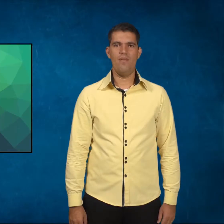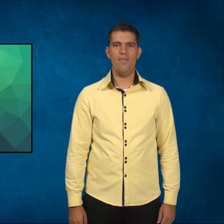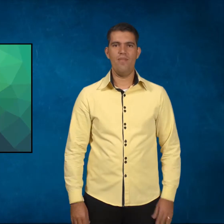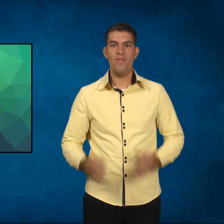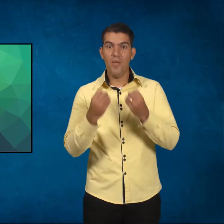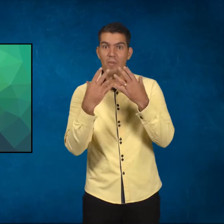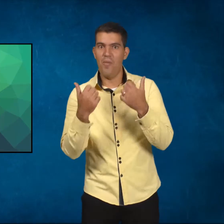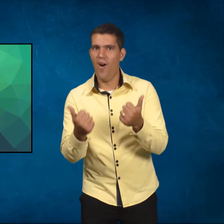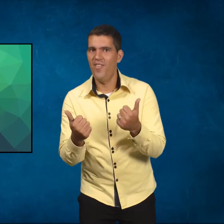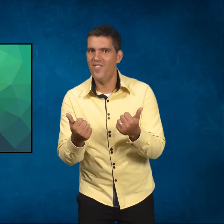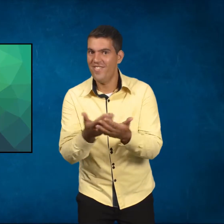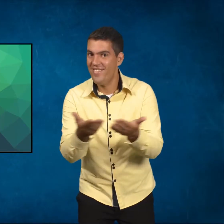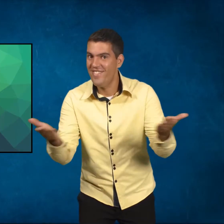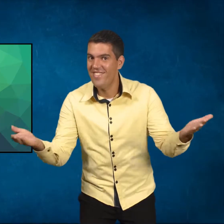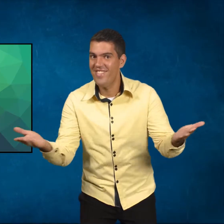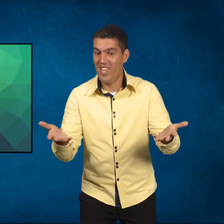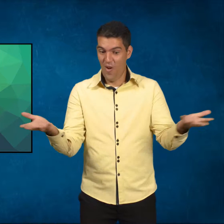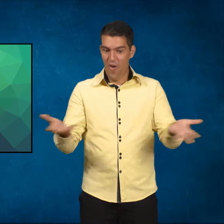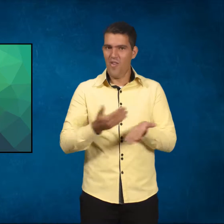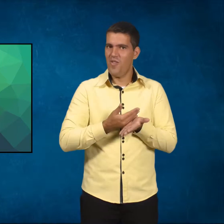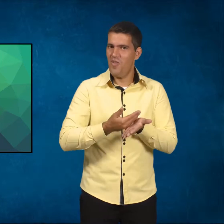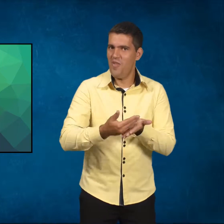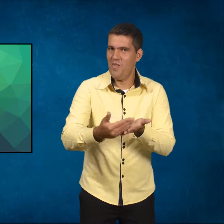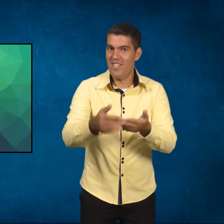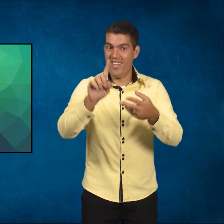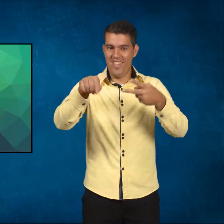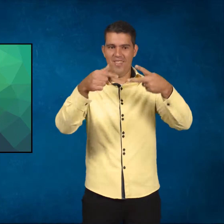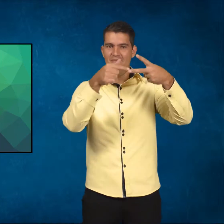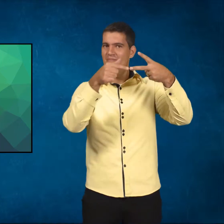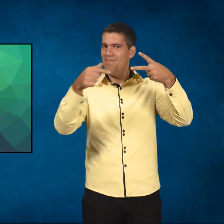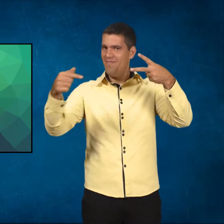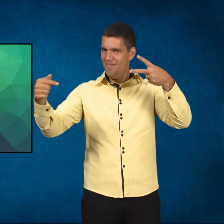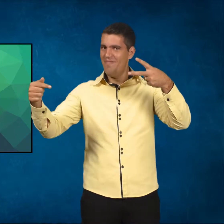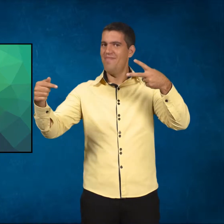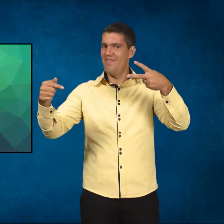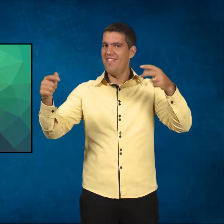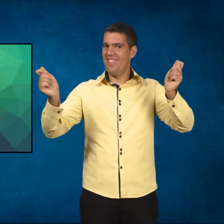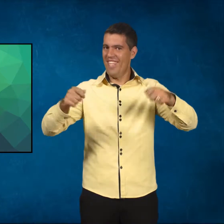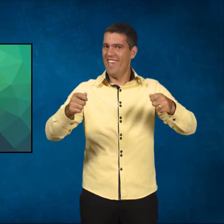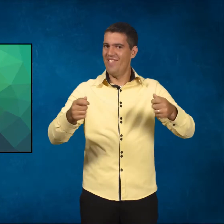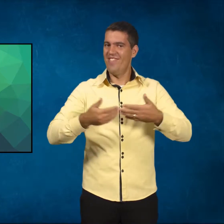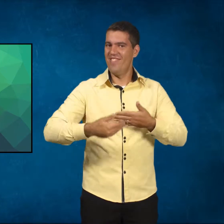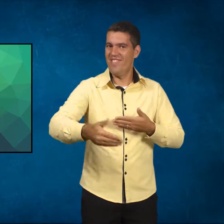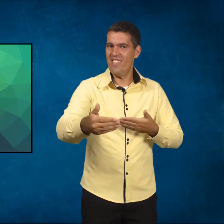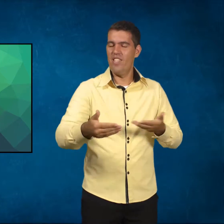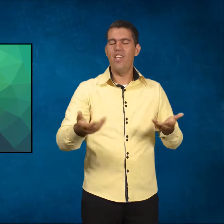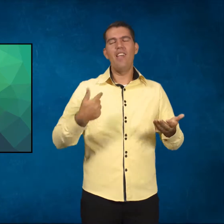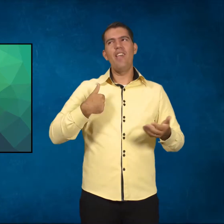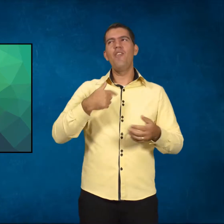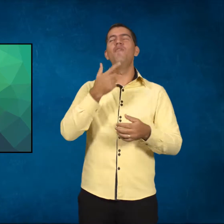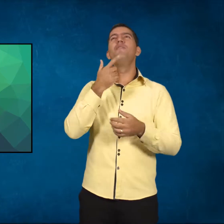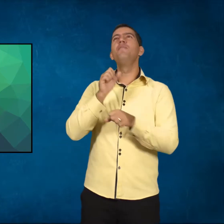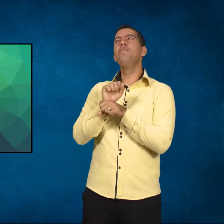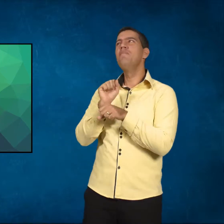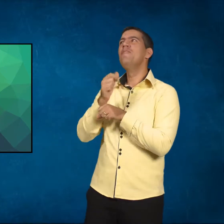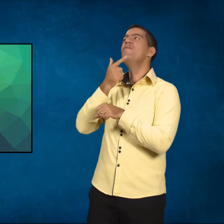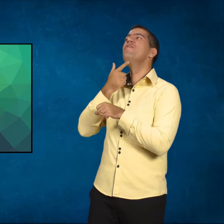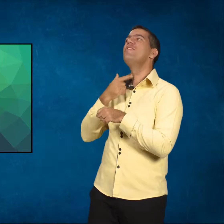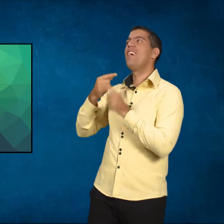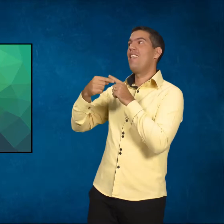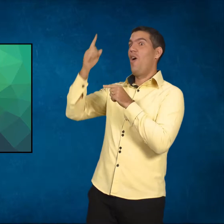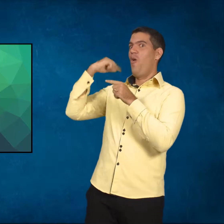Oi, turma! Vamos começar hoje a nossa segunda semana. Espero que vocês tenham aprendido um pouquinho, né, na